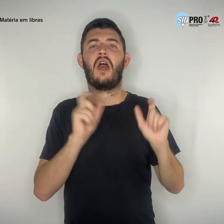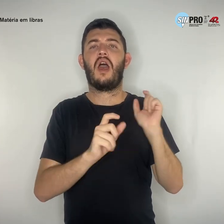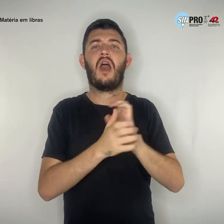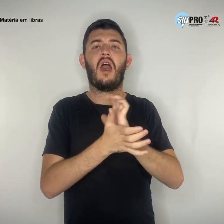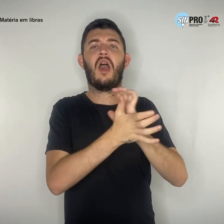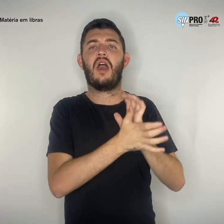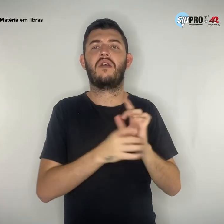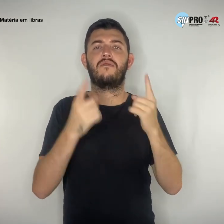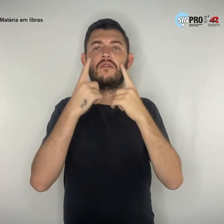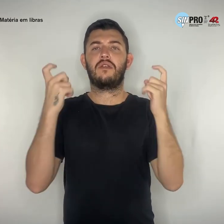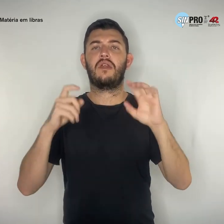país afora.